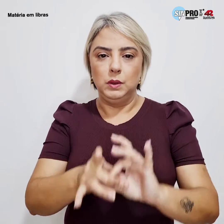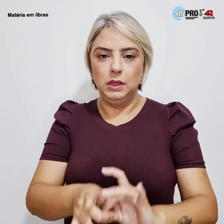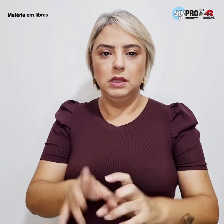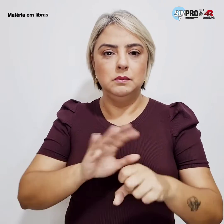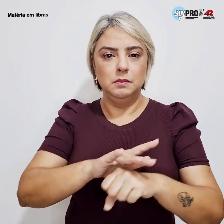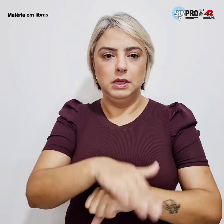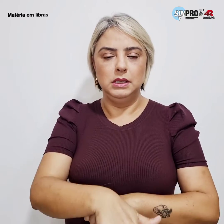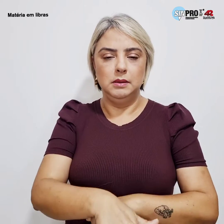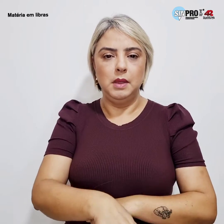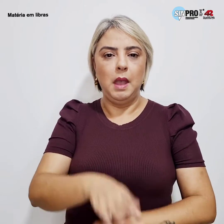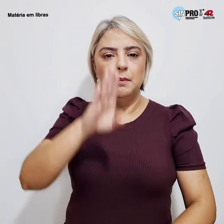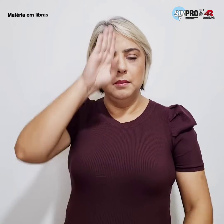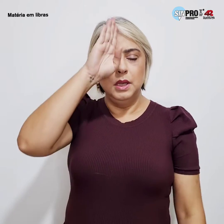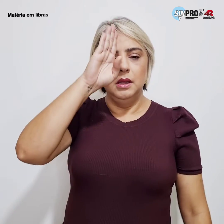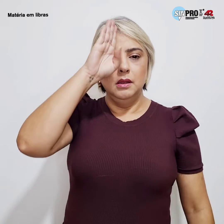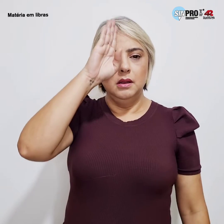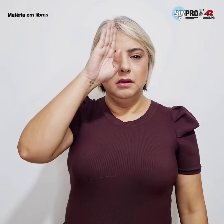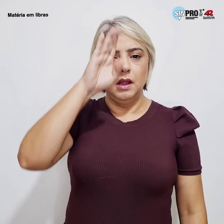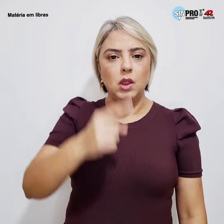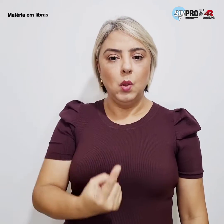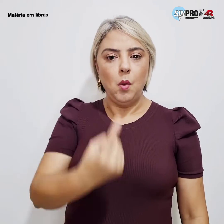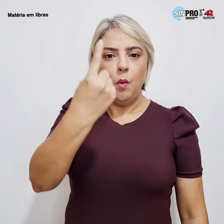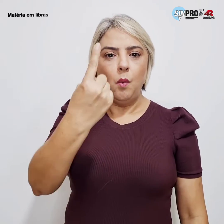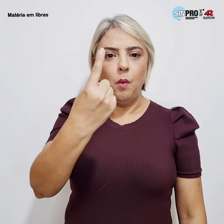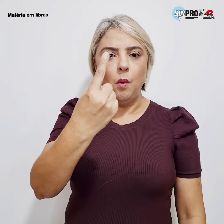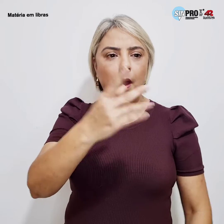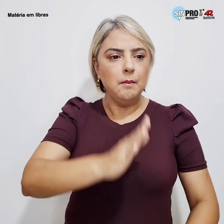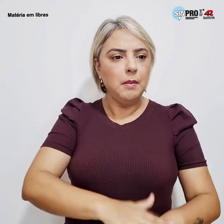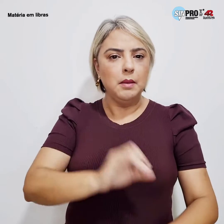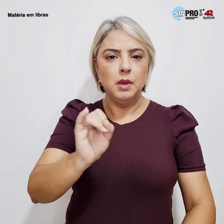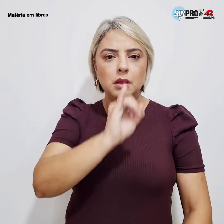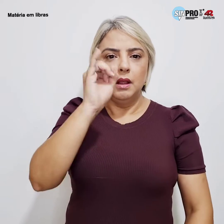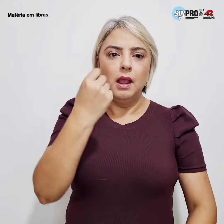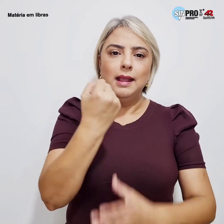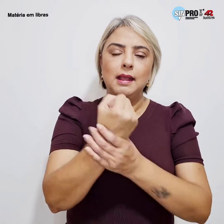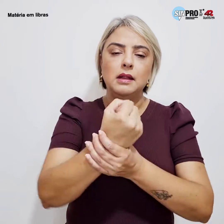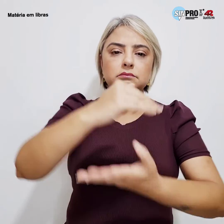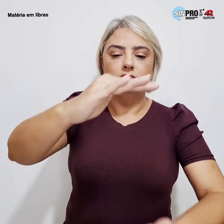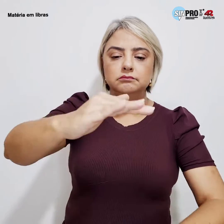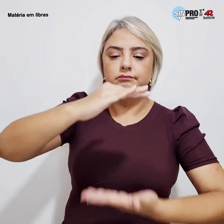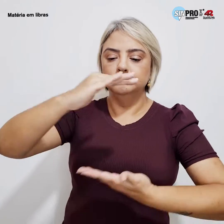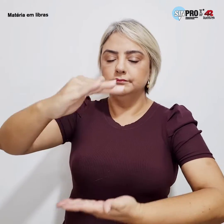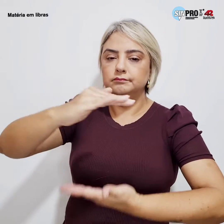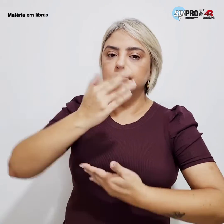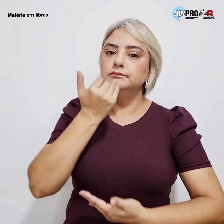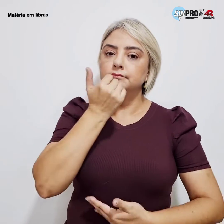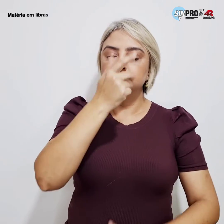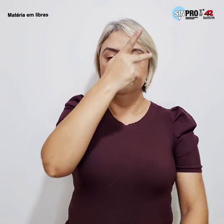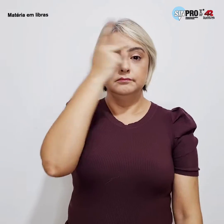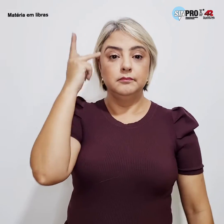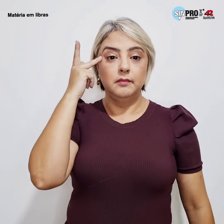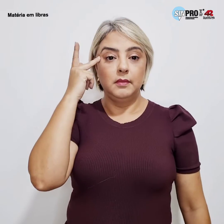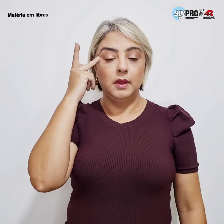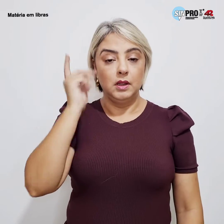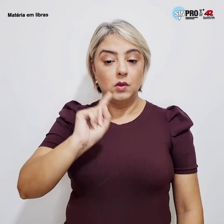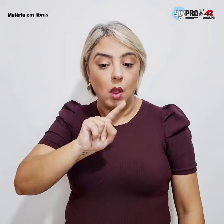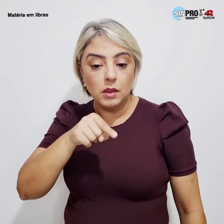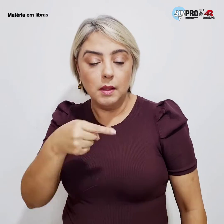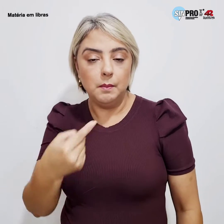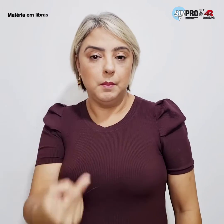a prioridade número 1 é garantir cesta básica para as pessoas. Só depois pensaremos